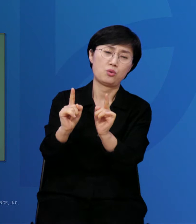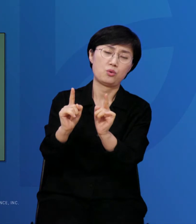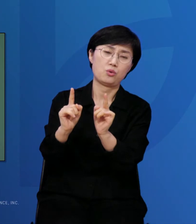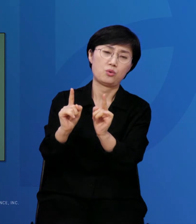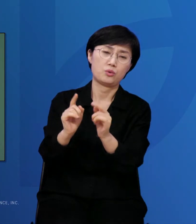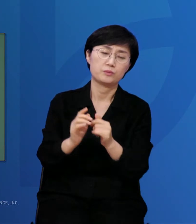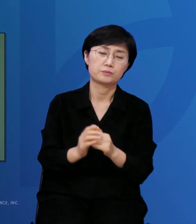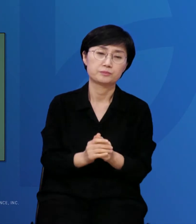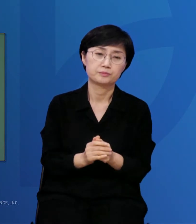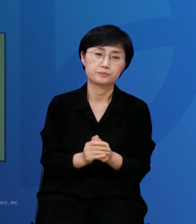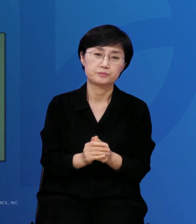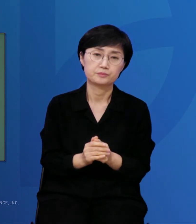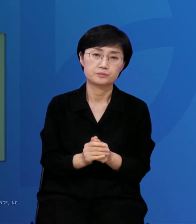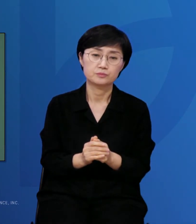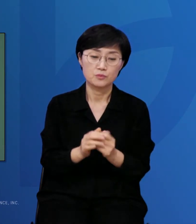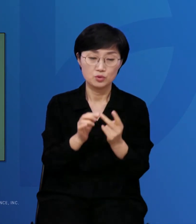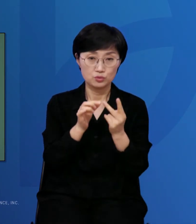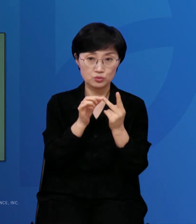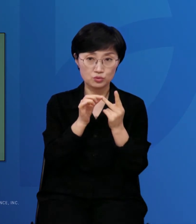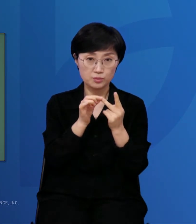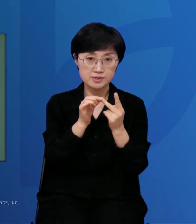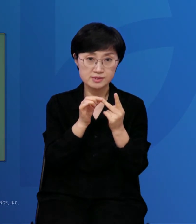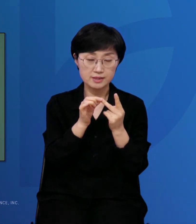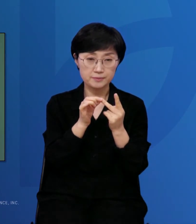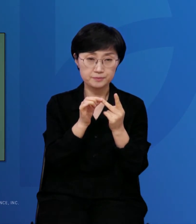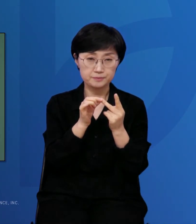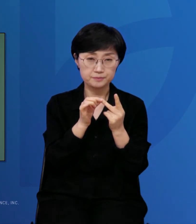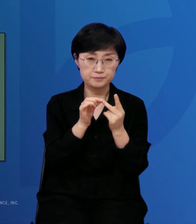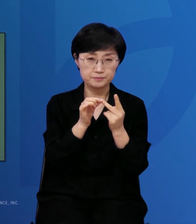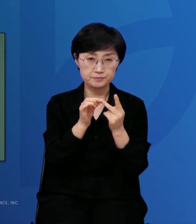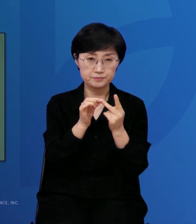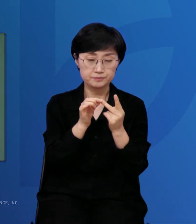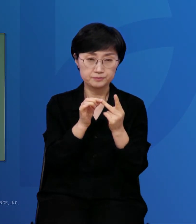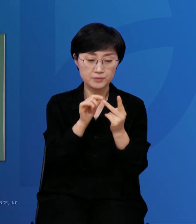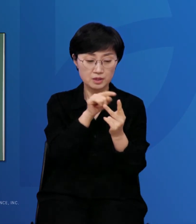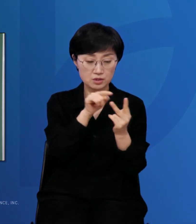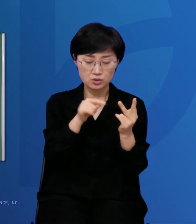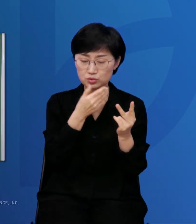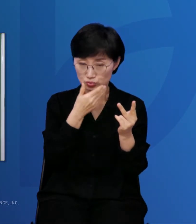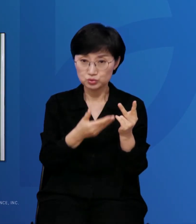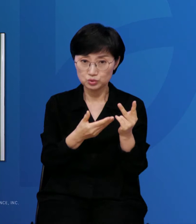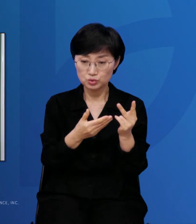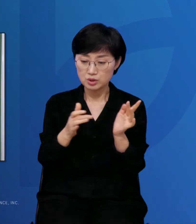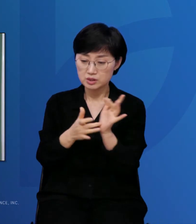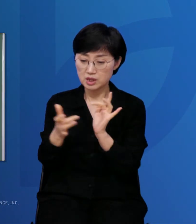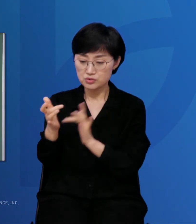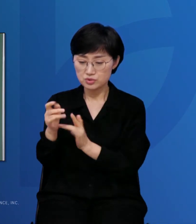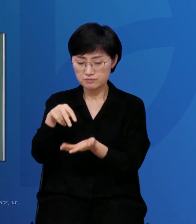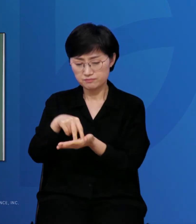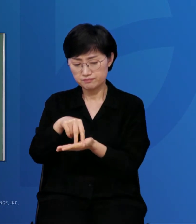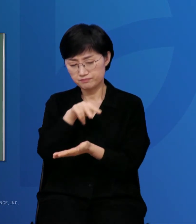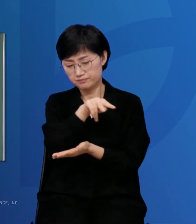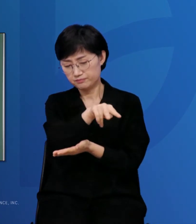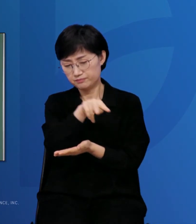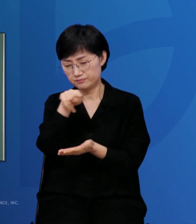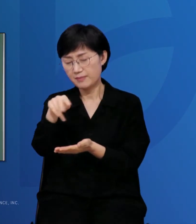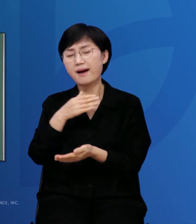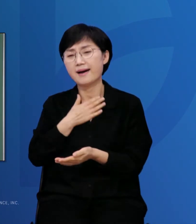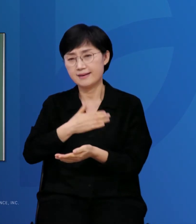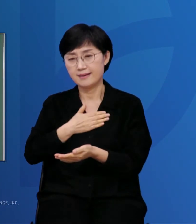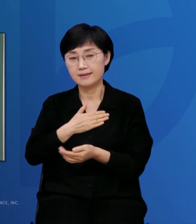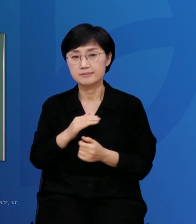为了建造教堂，首先要恢复教会。 또 한 가지 있습니다. 然后还有一点, 굉장히 심각한 거예요. 예수님 알고 계시잖아요.